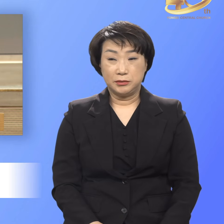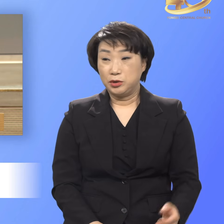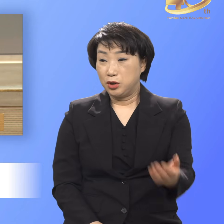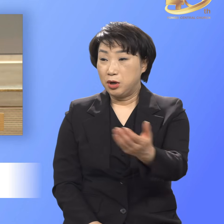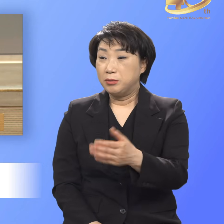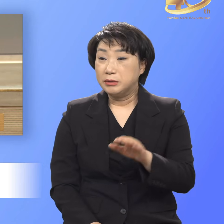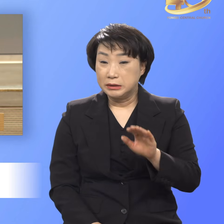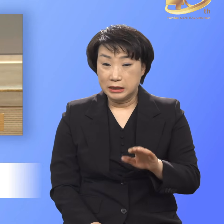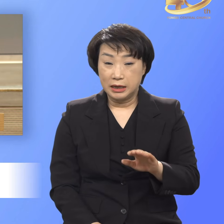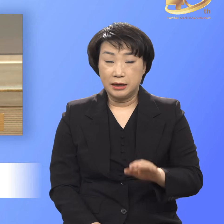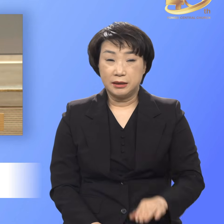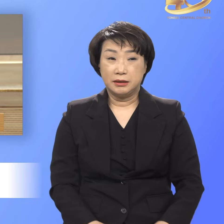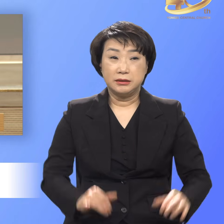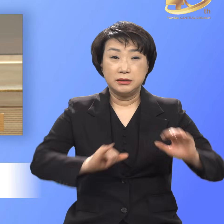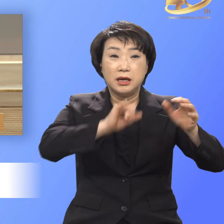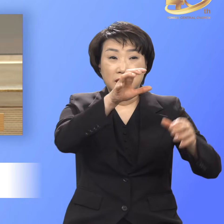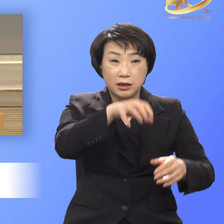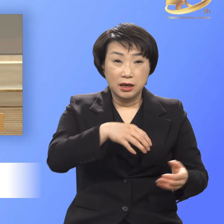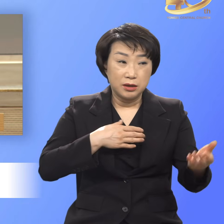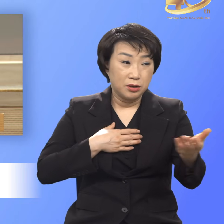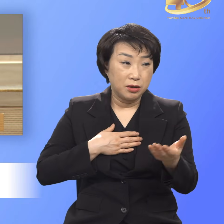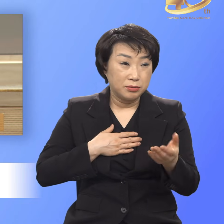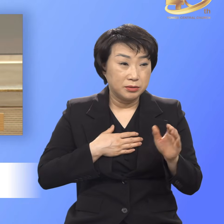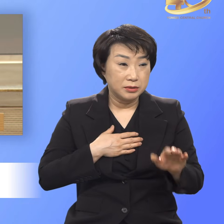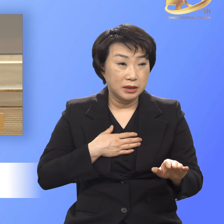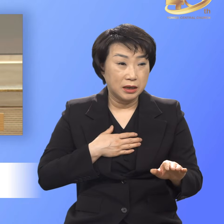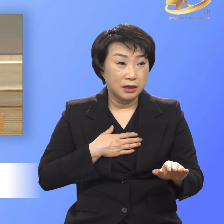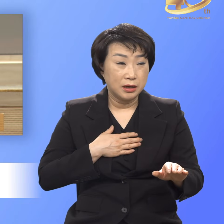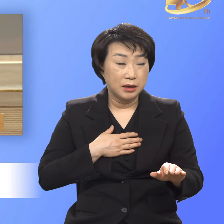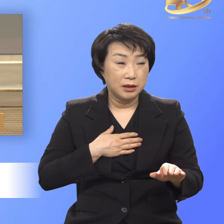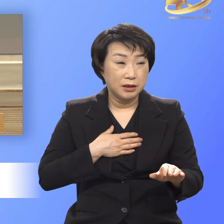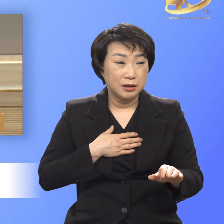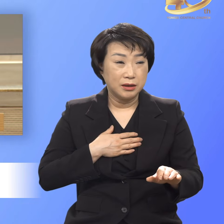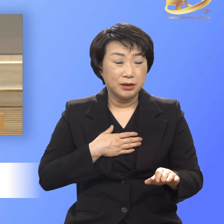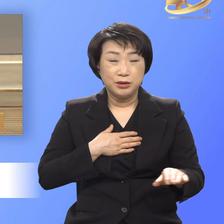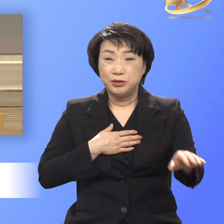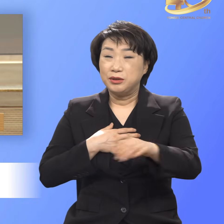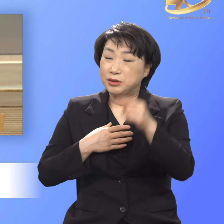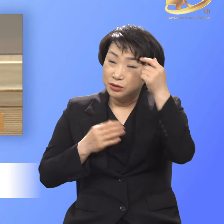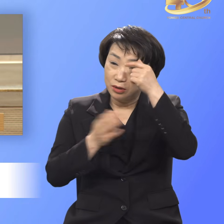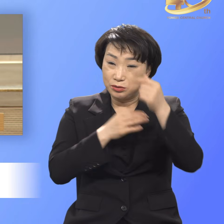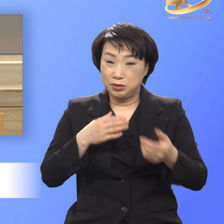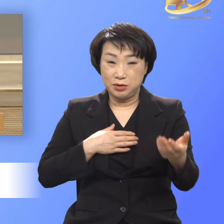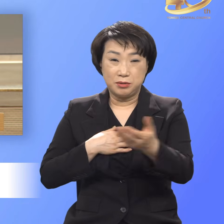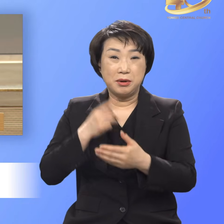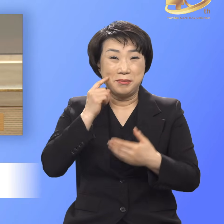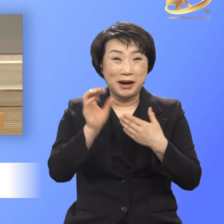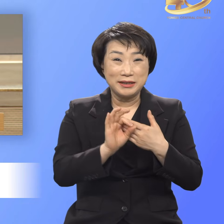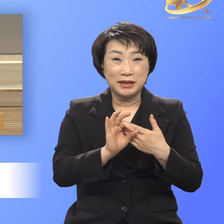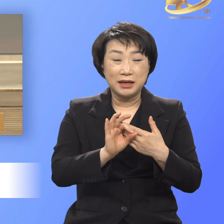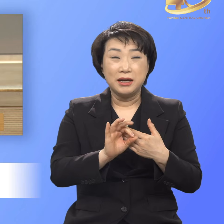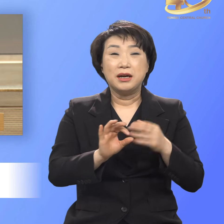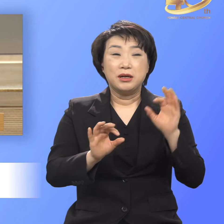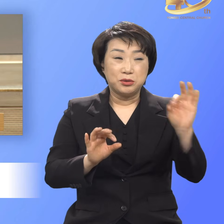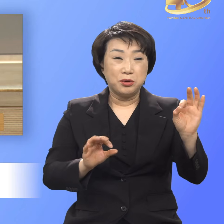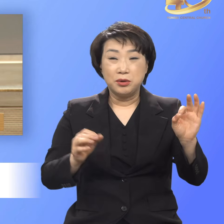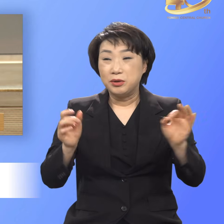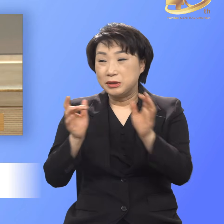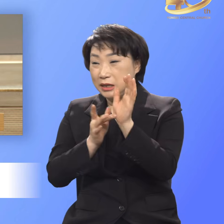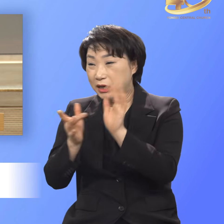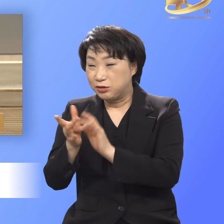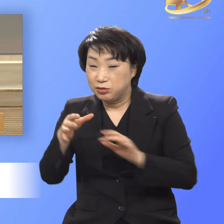여러분이 보세요. 세상에 우리 교인들에게 만약 여기서 돈과 예수를